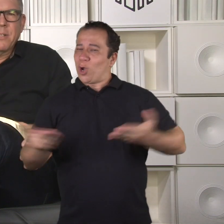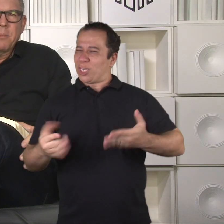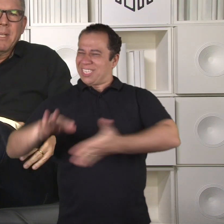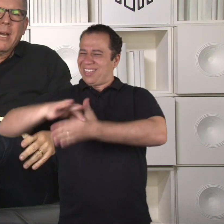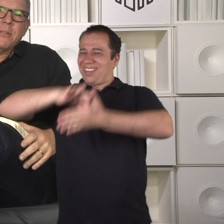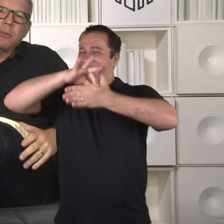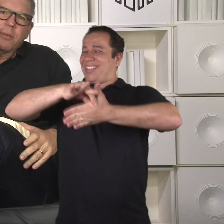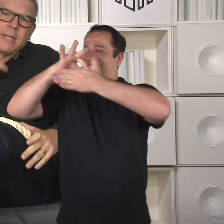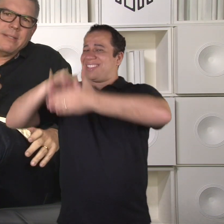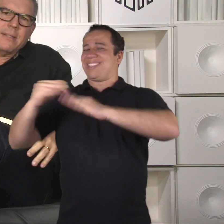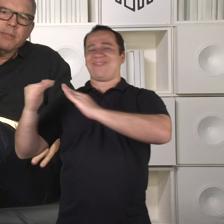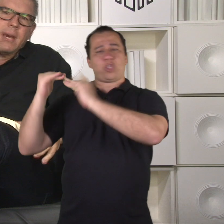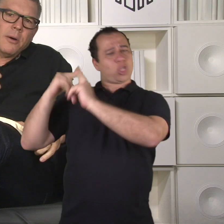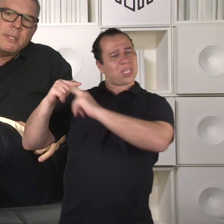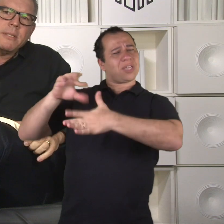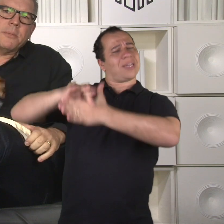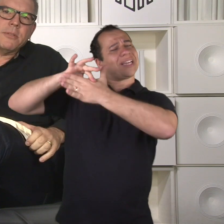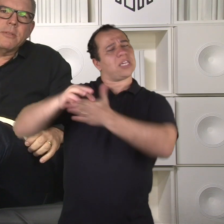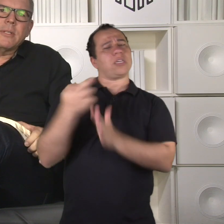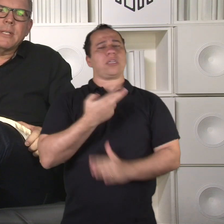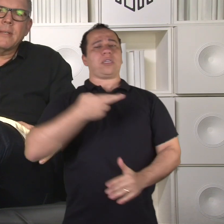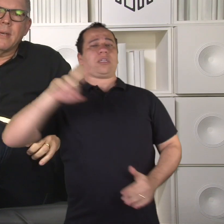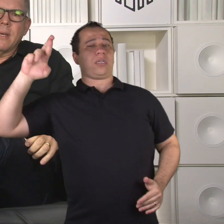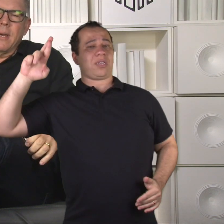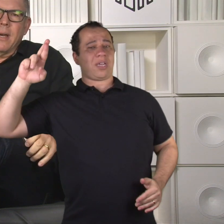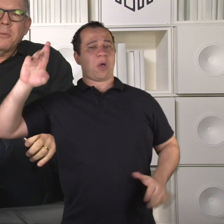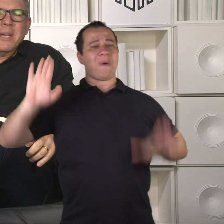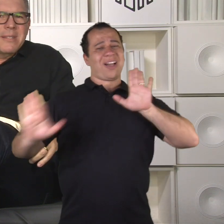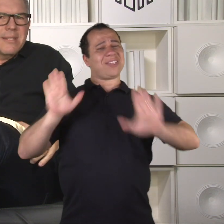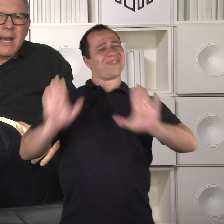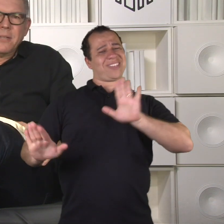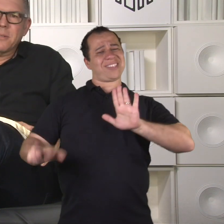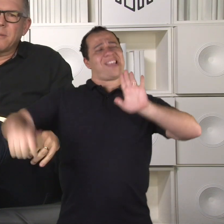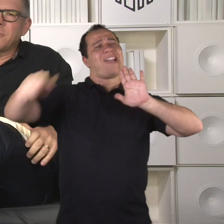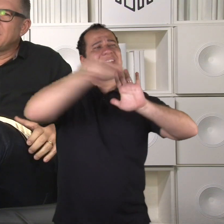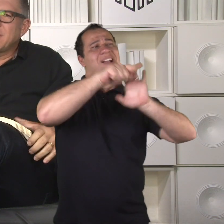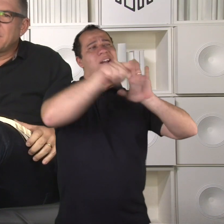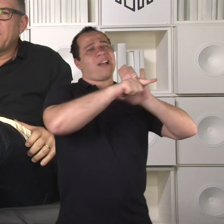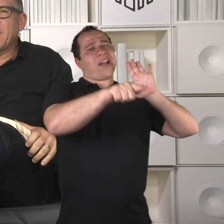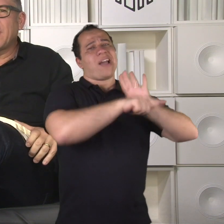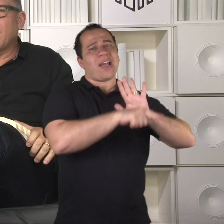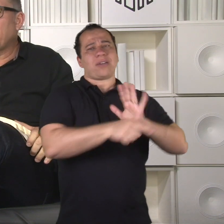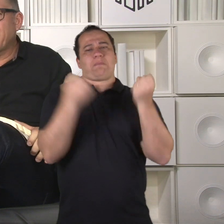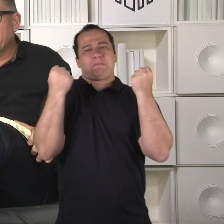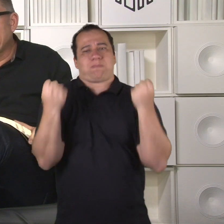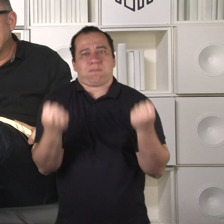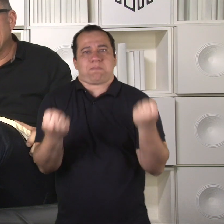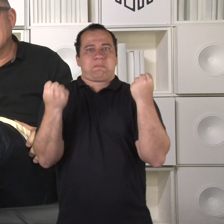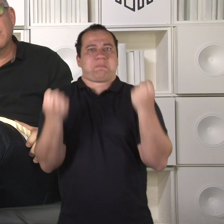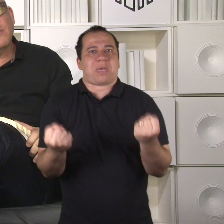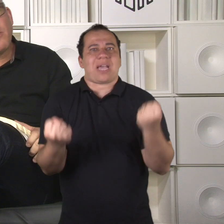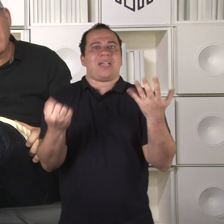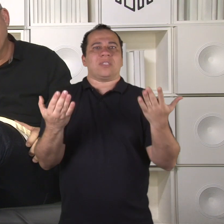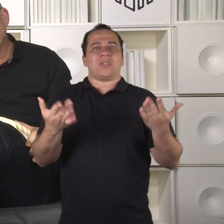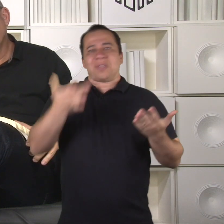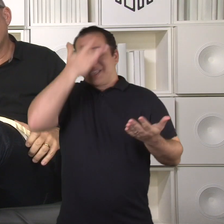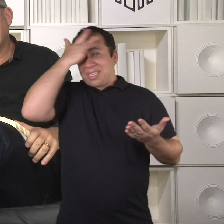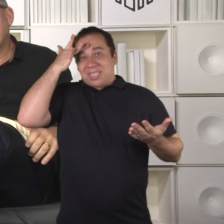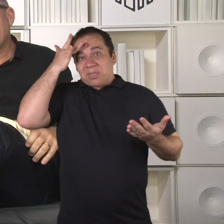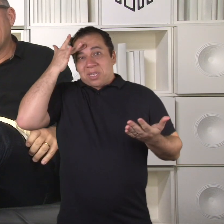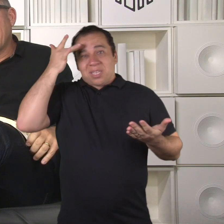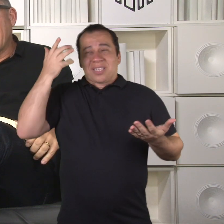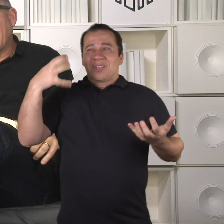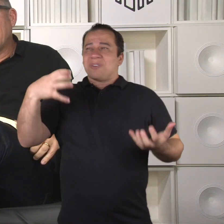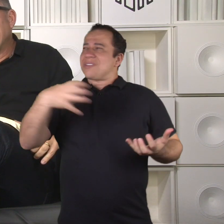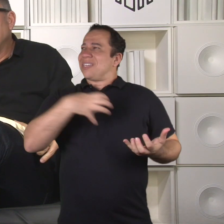trás, na intimidade do coração e da alma das pessoas, há um cansaço, há um desespero, há uma frustração, há uma